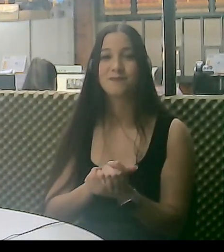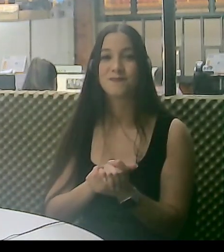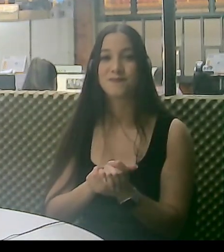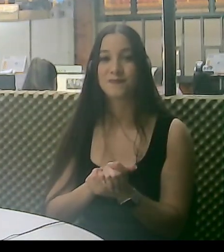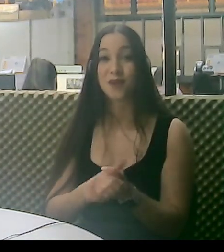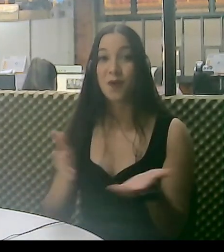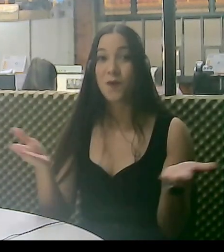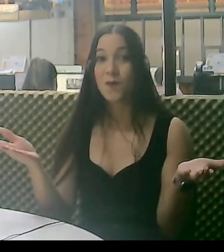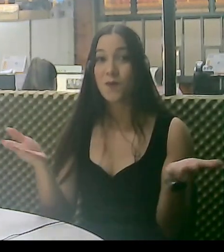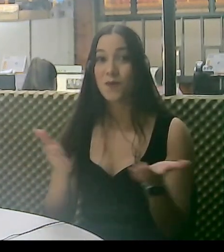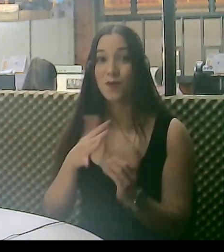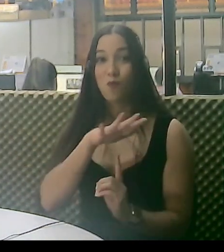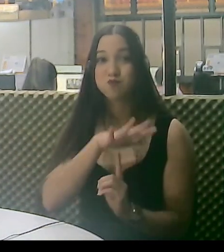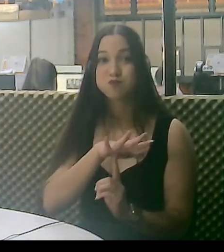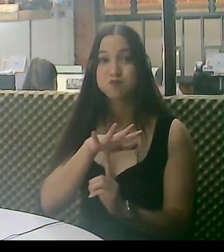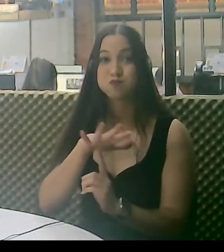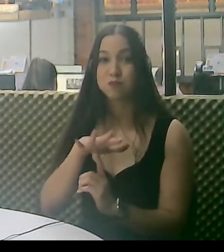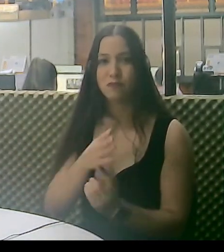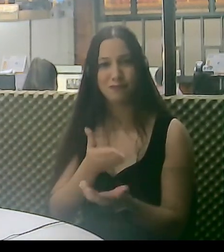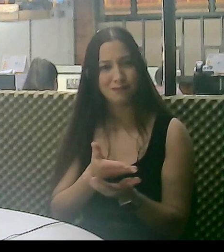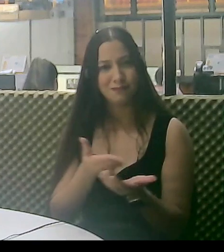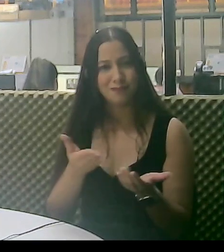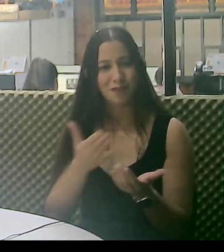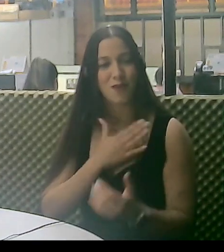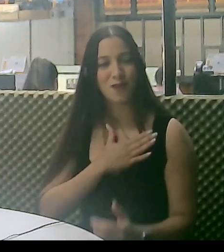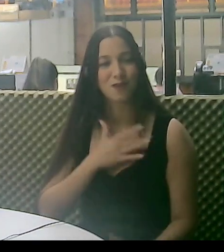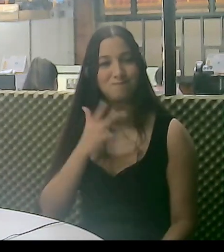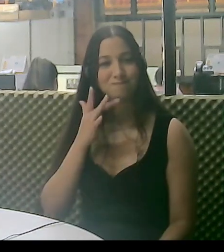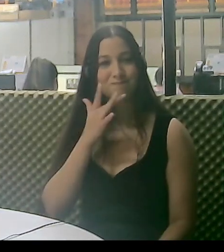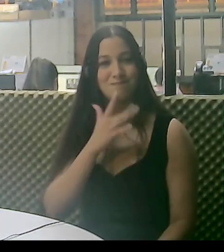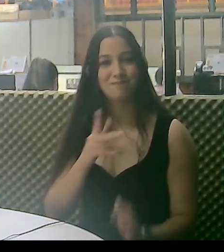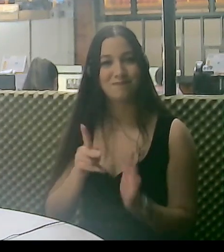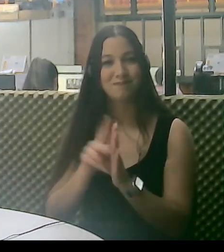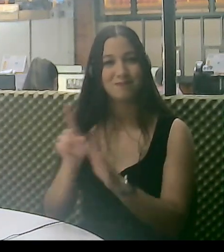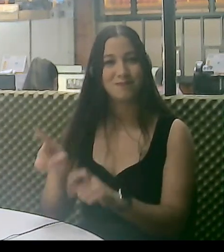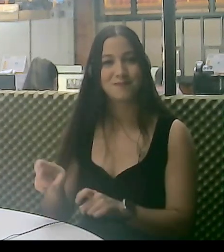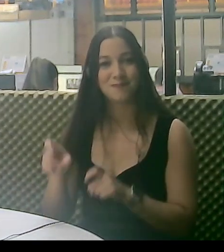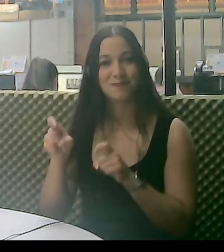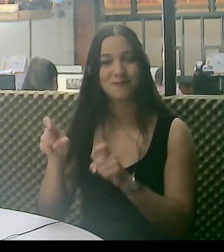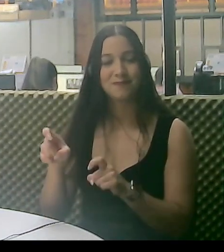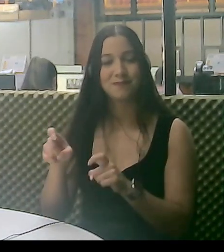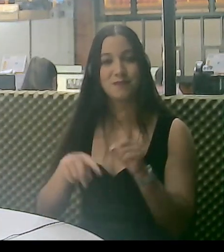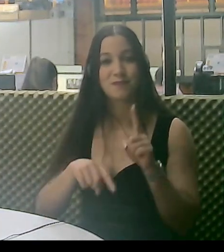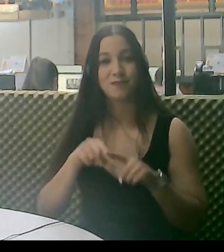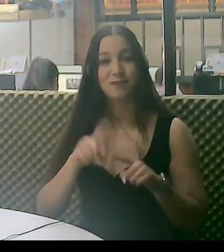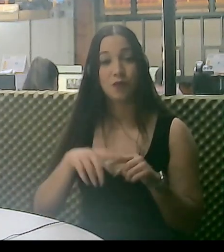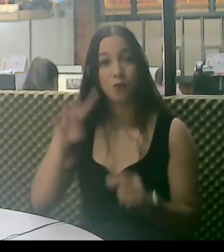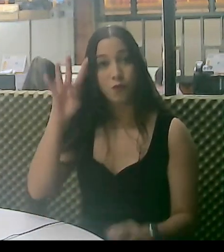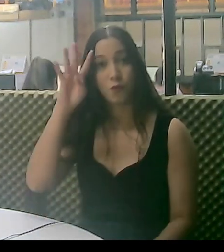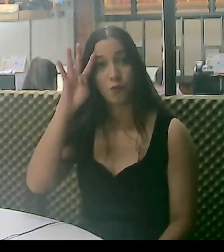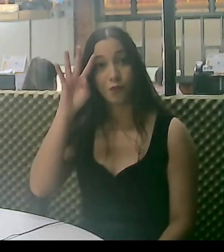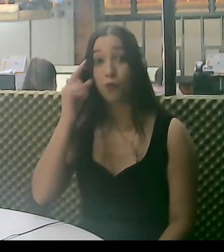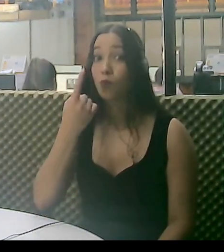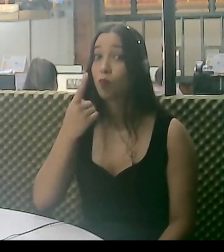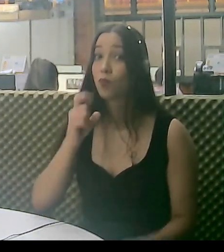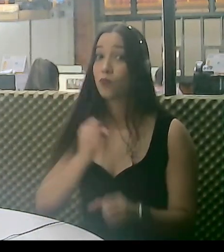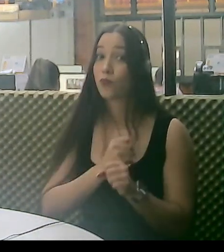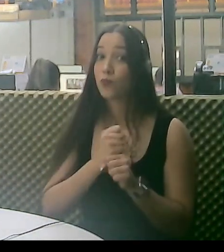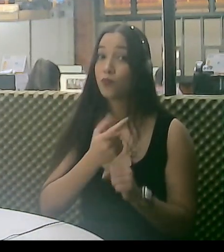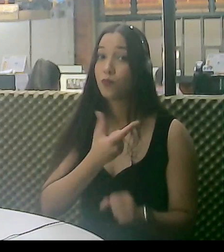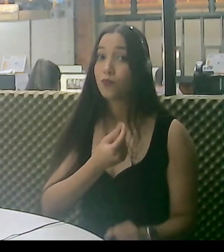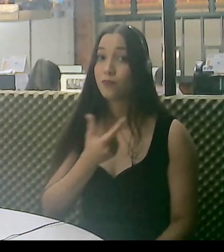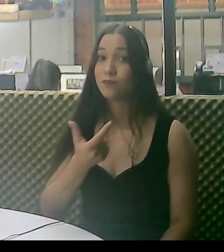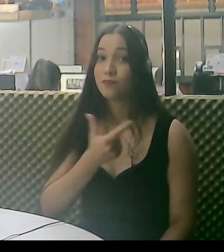notícias. E hoje é dia de feira. Para você que adora as delícias do campo, a Feira de Produtos Rurais desta quarta-feira, a última de